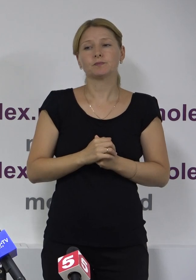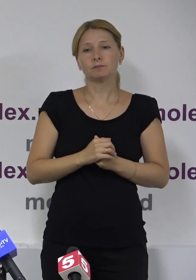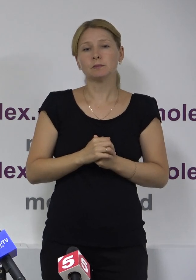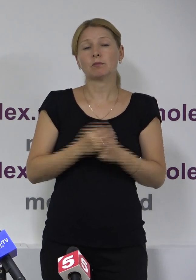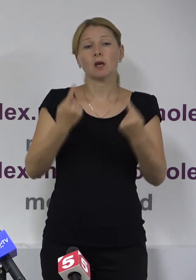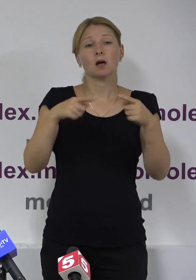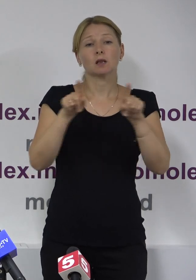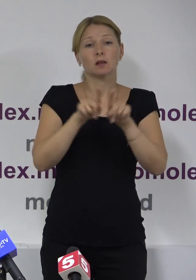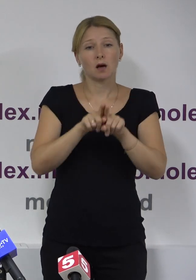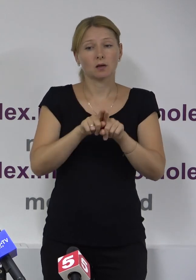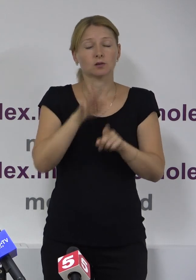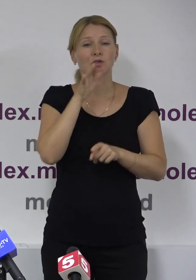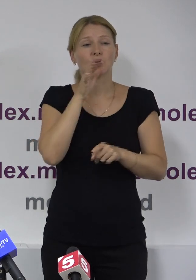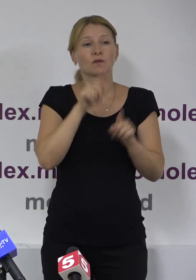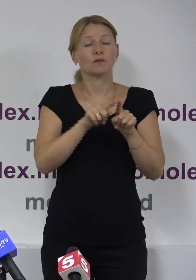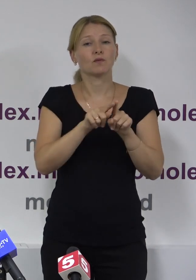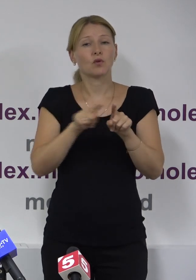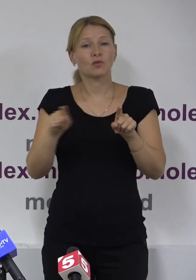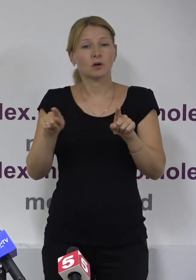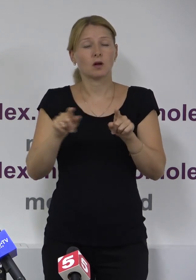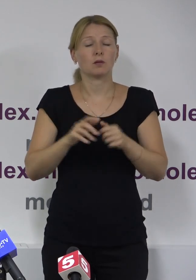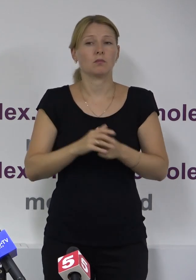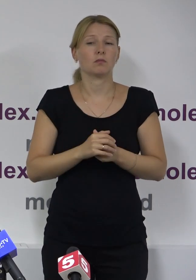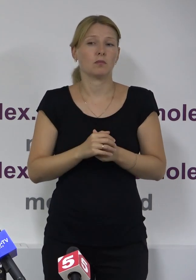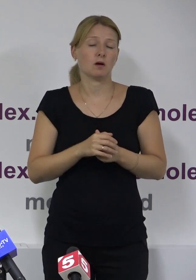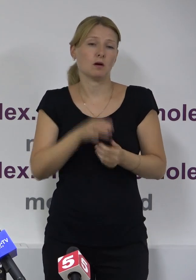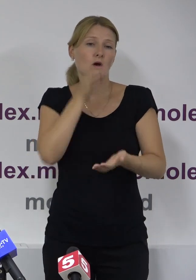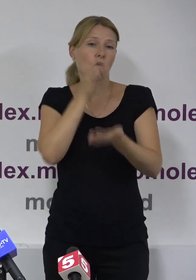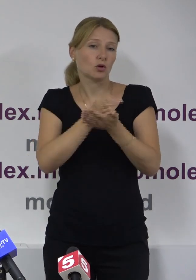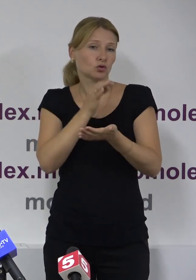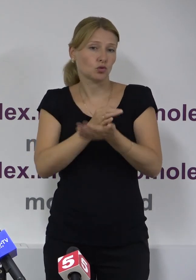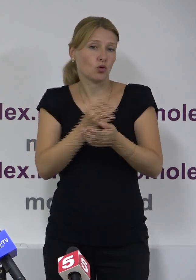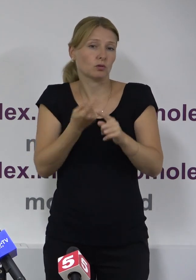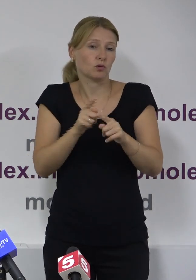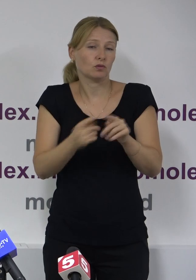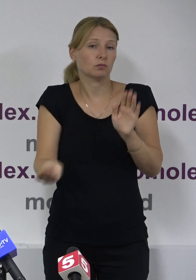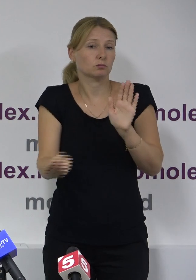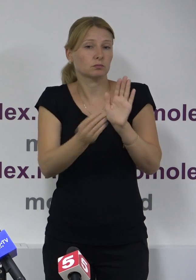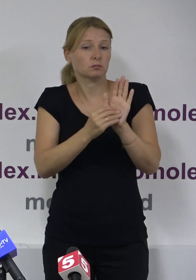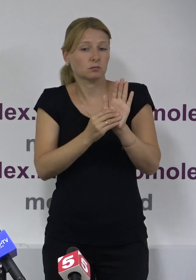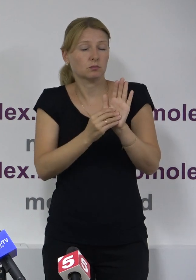De asemenea, în perioada de reflectare a acestui raport, am constatat și